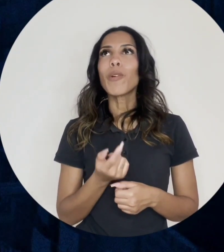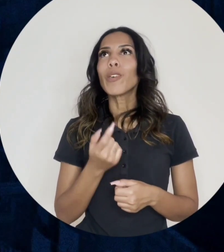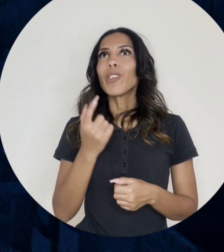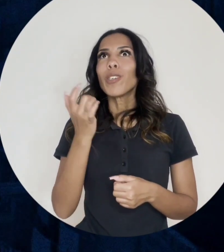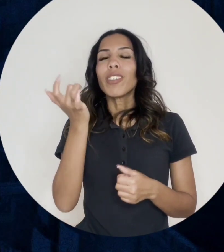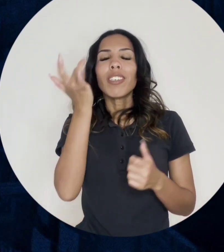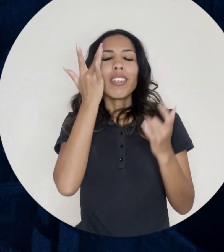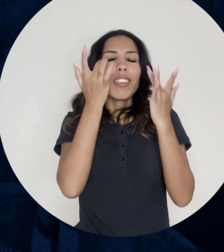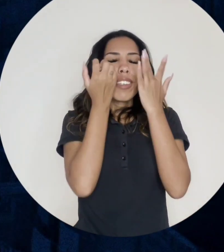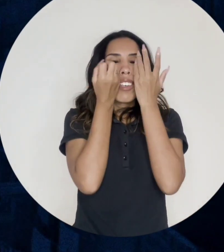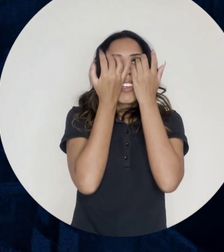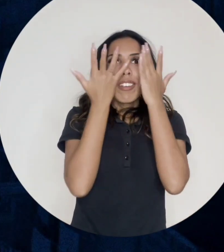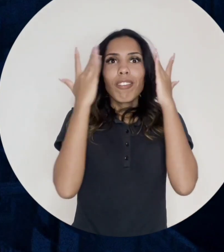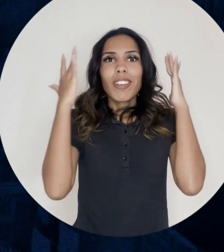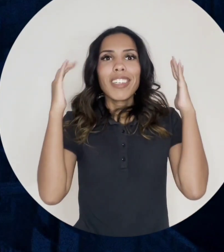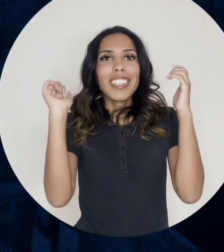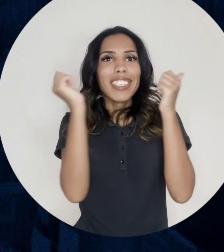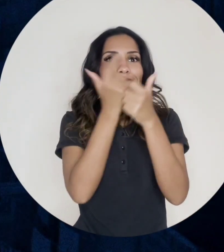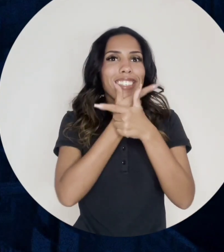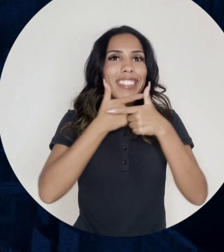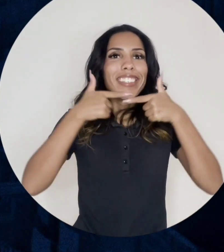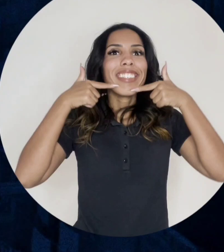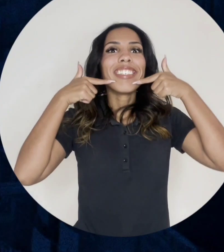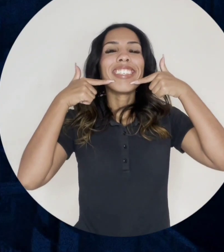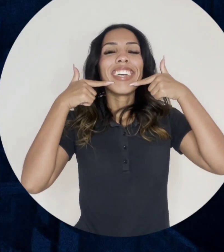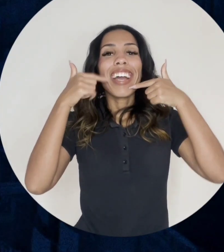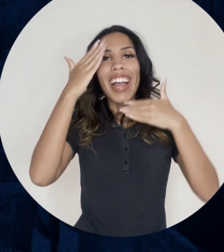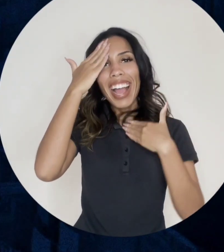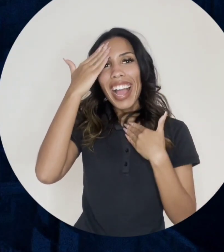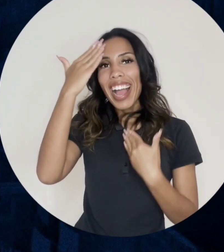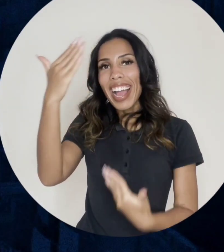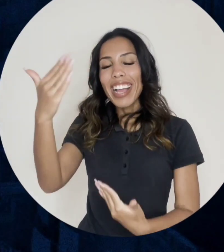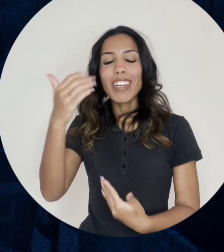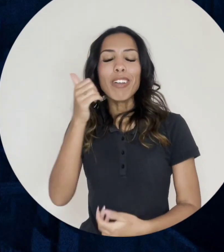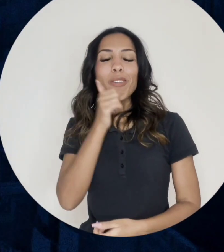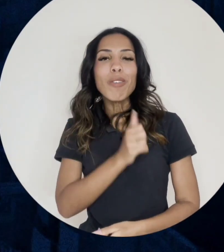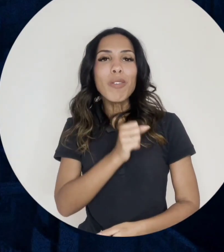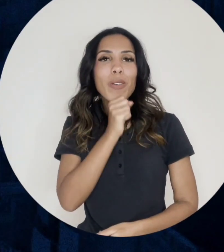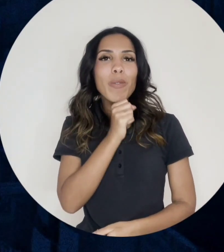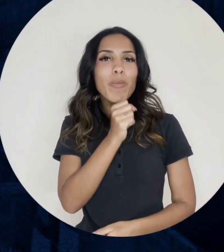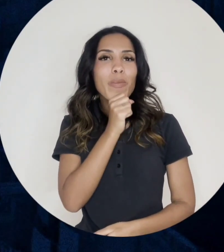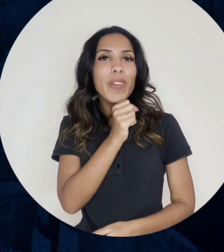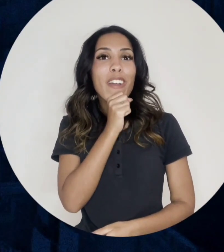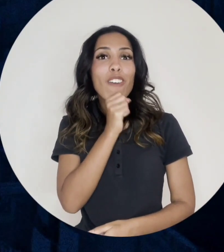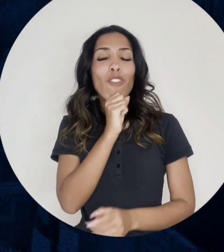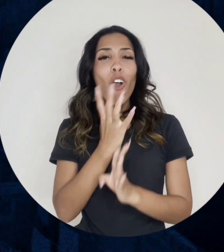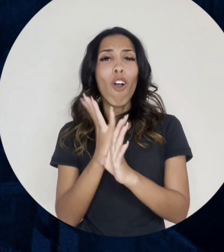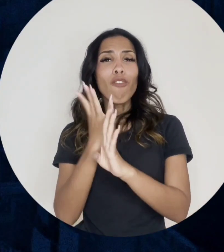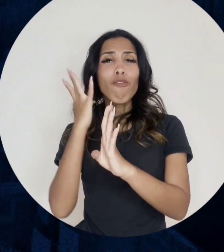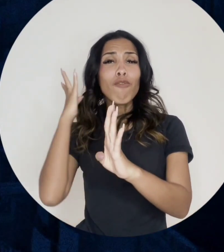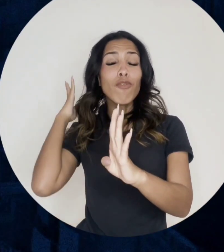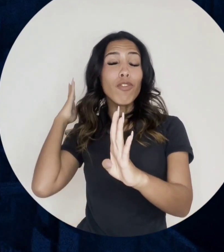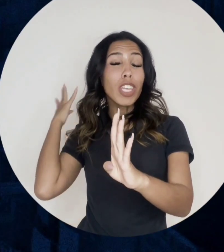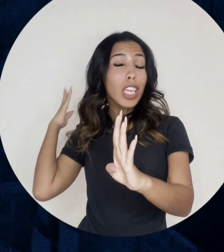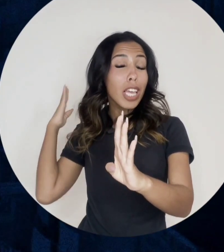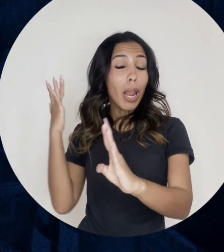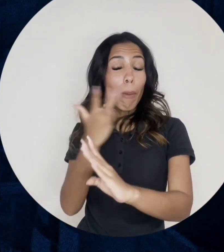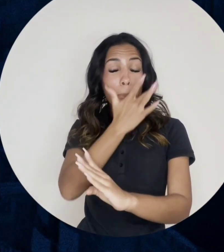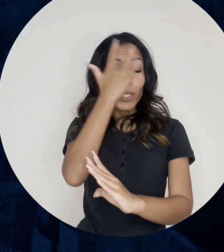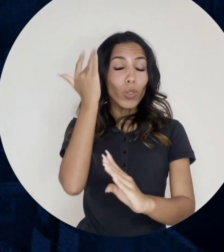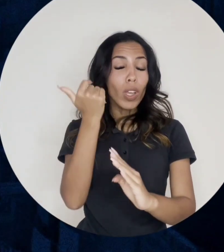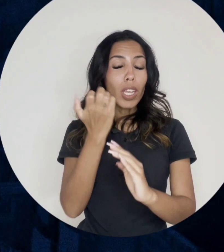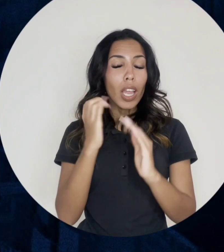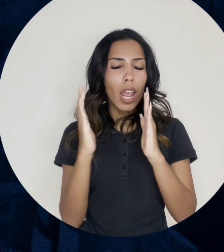com um sorriso, em agradecimento. Minha avó era uma fila de gente para rezar, cara. E